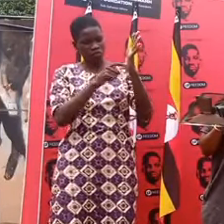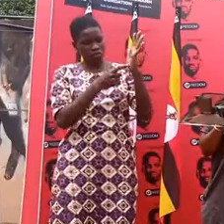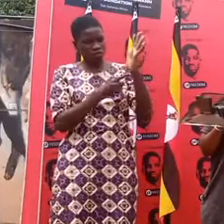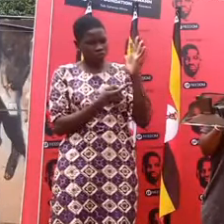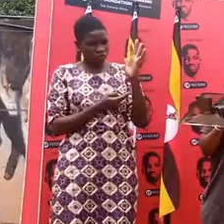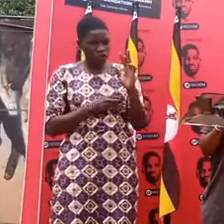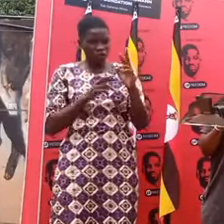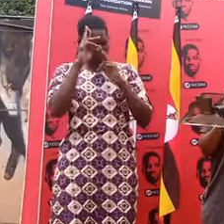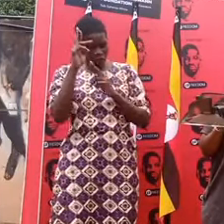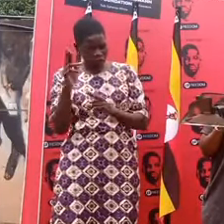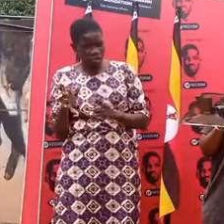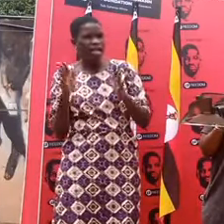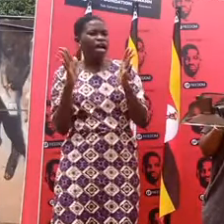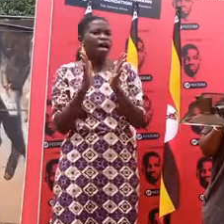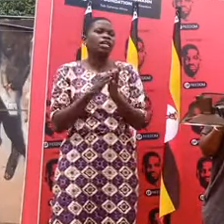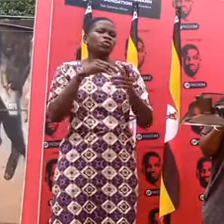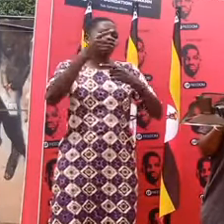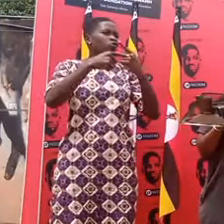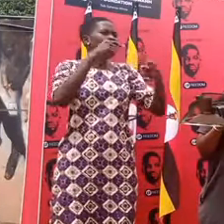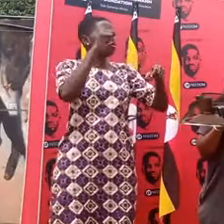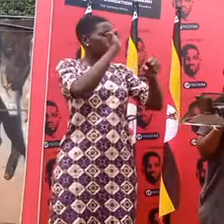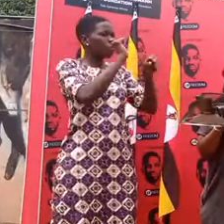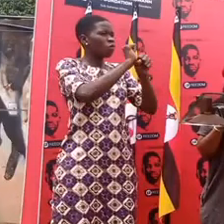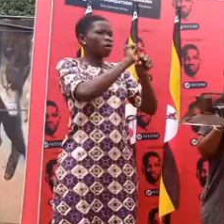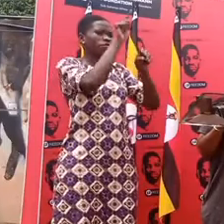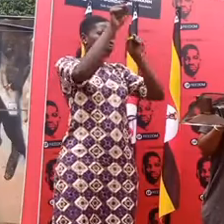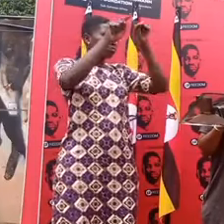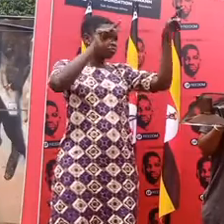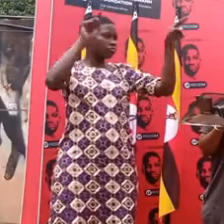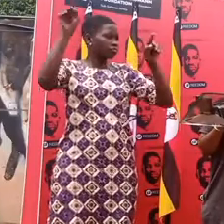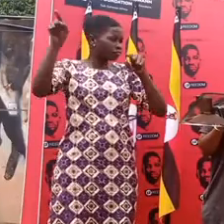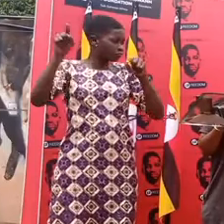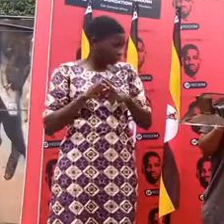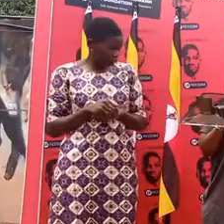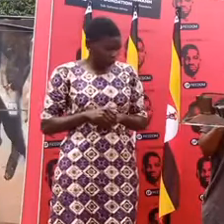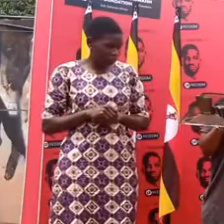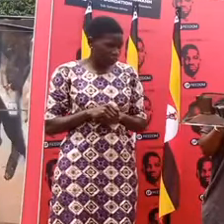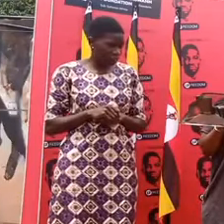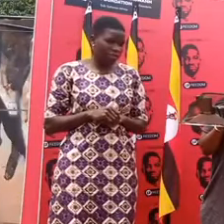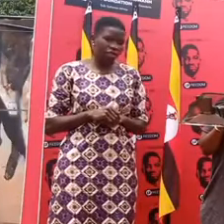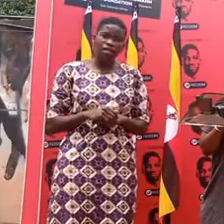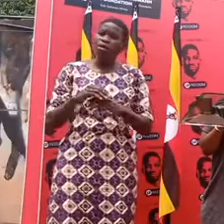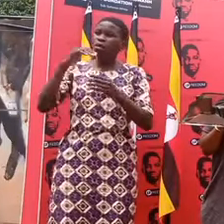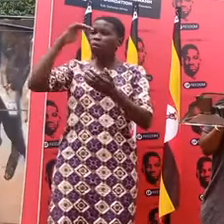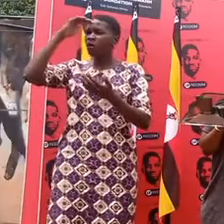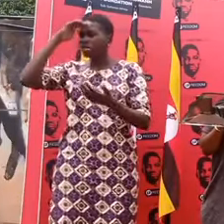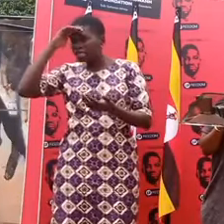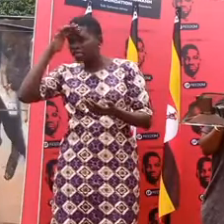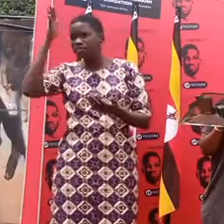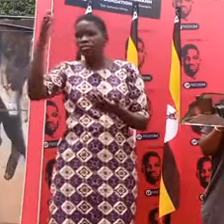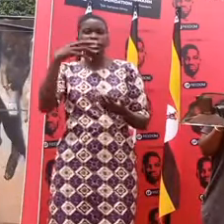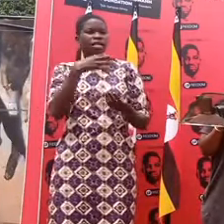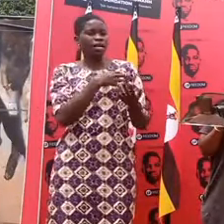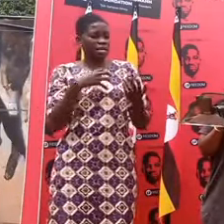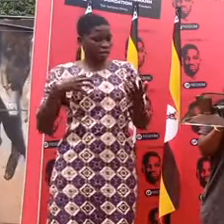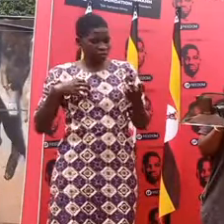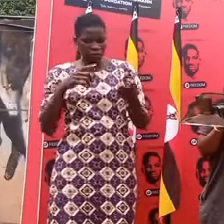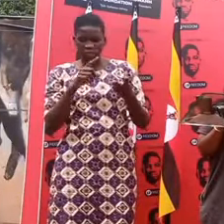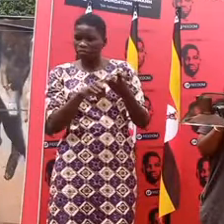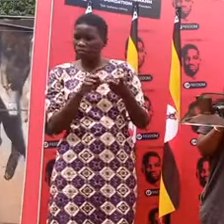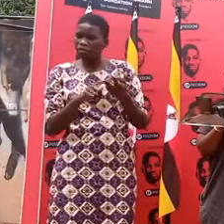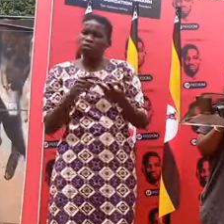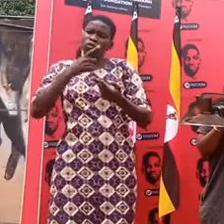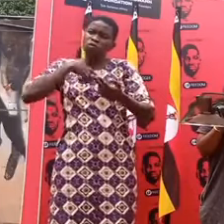COVID-19 obati sekuchetita SOP Standard Operating Procedure. Ebitongo lebikuma dembe tuba saba mlekela awo